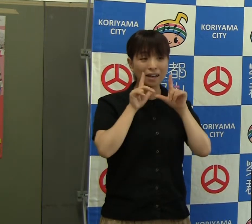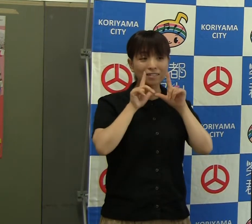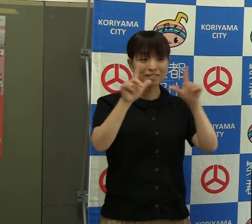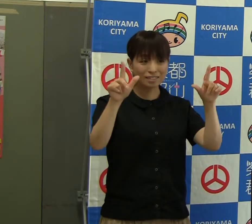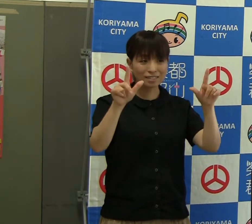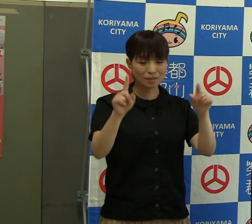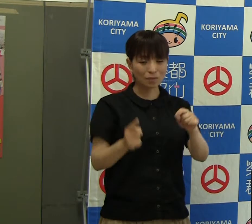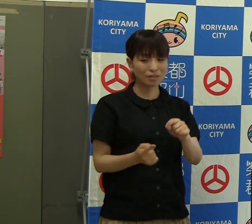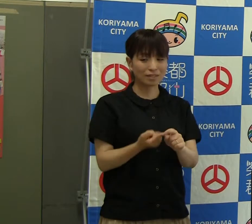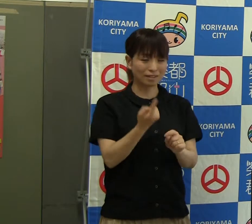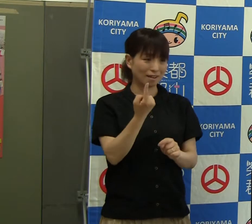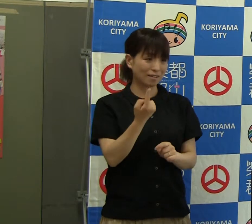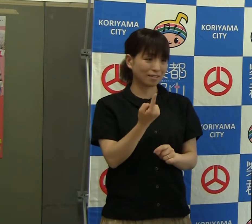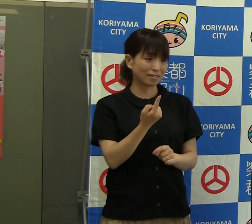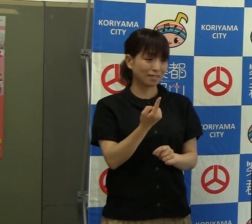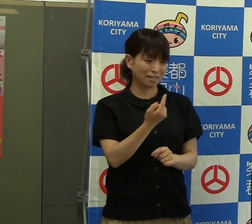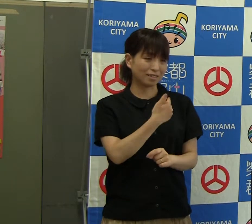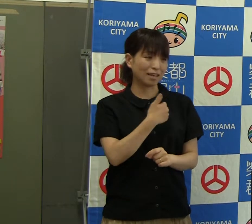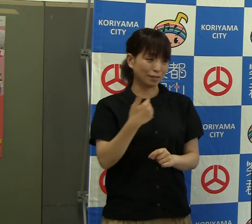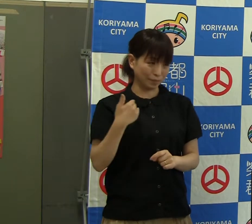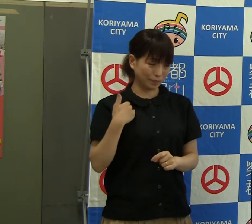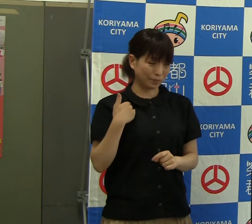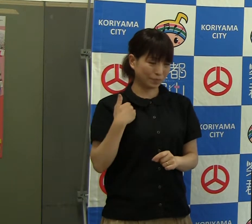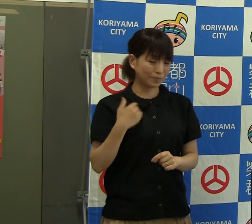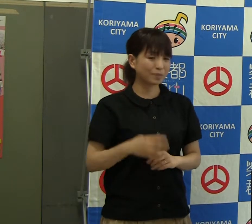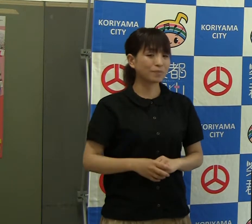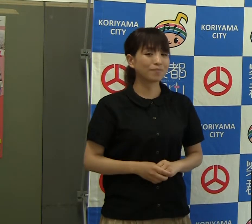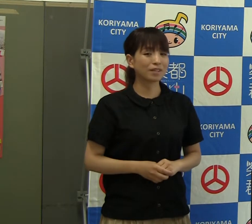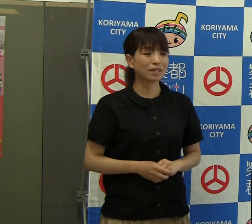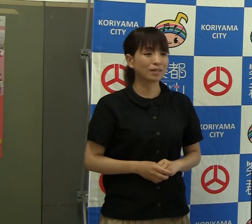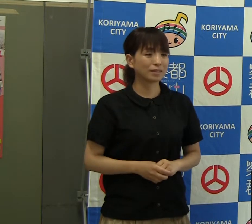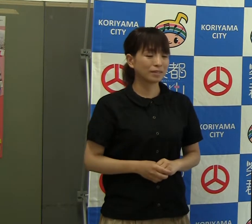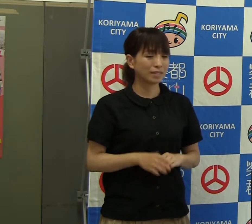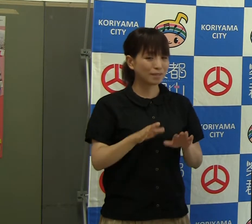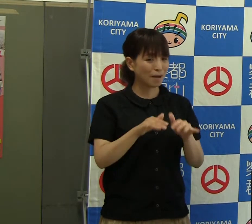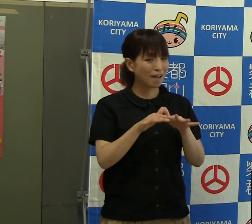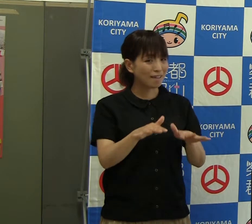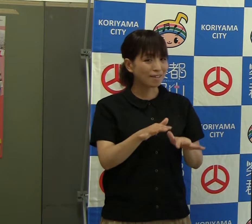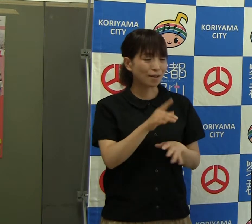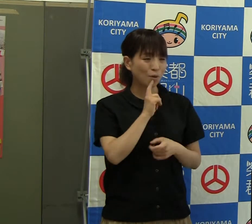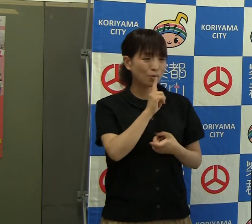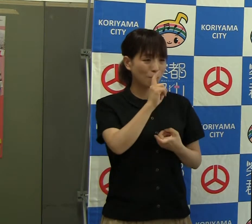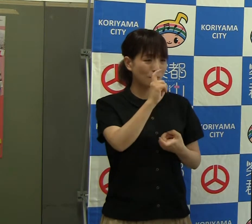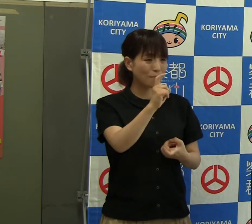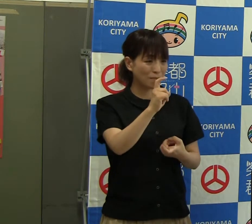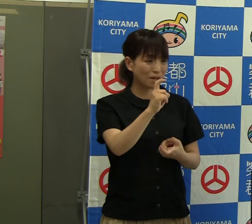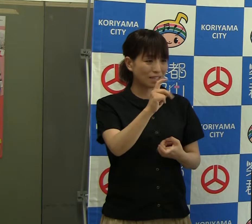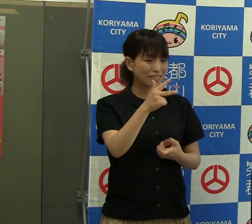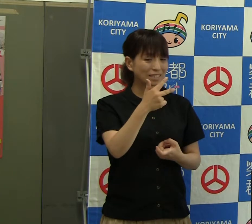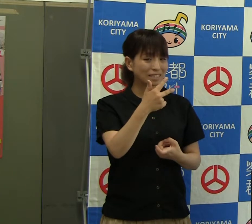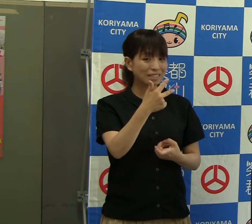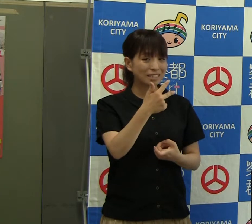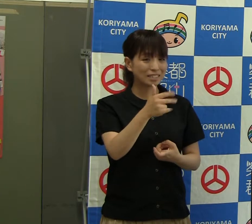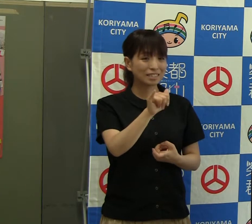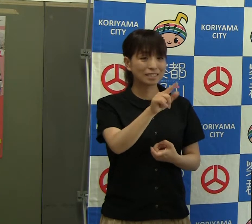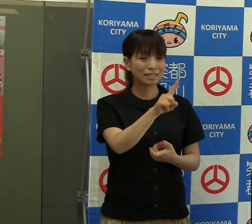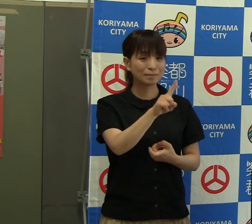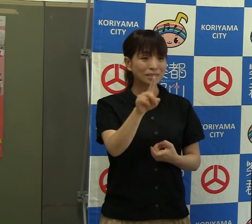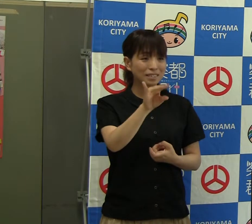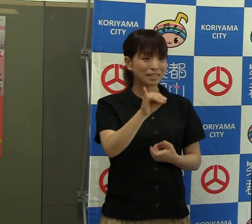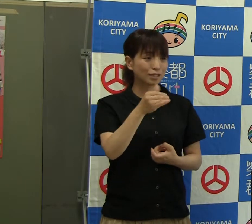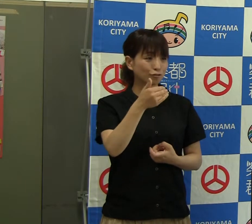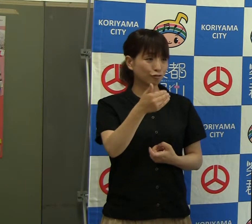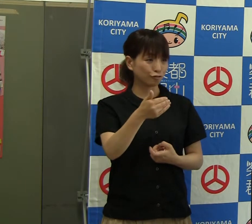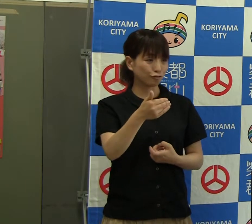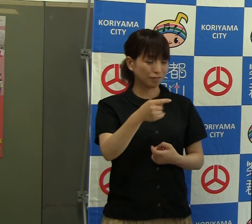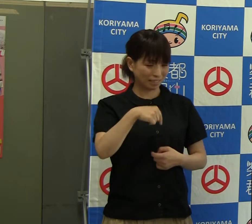動機づけといいましょうか、あるいは、うん、今流行り言葉でございますが、シビックプライド、市民としての我